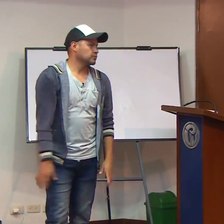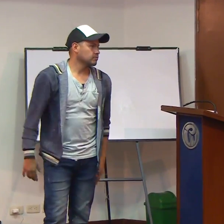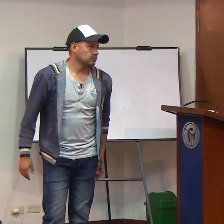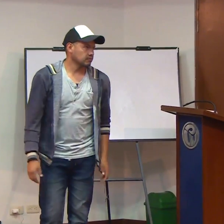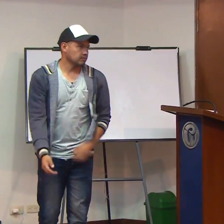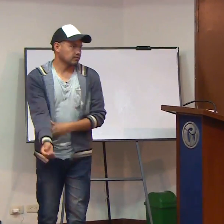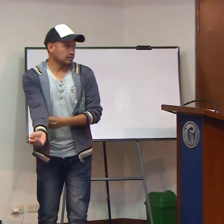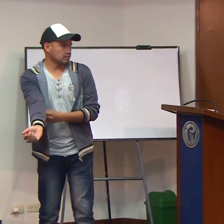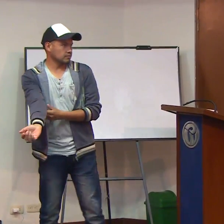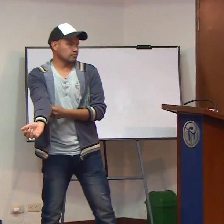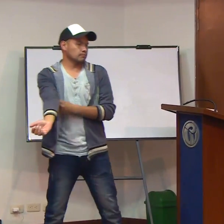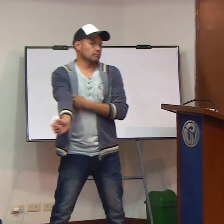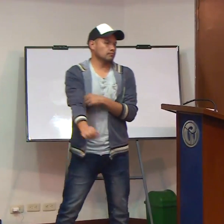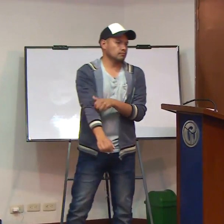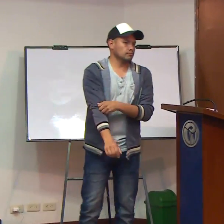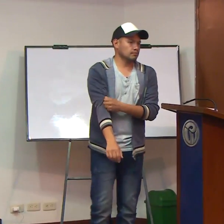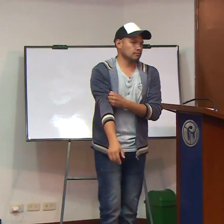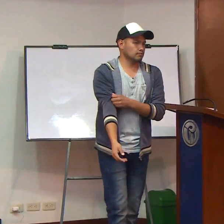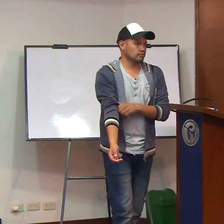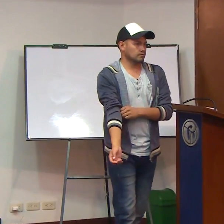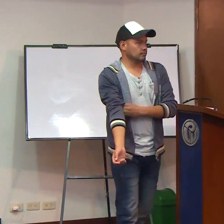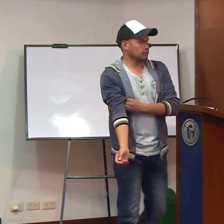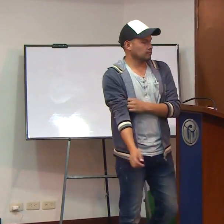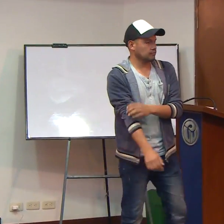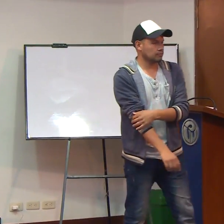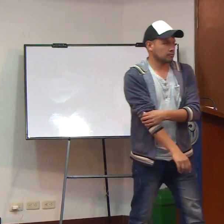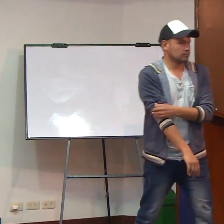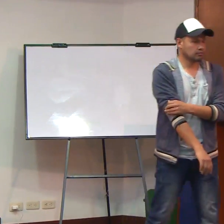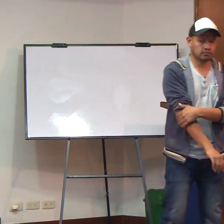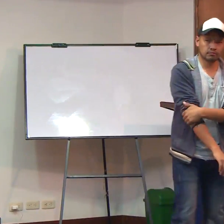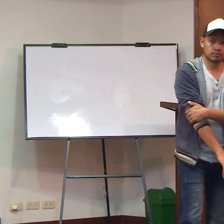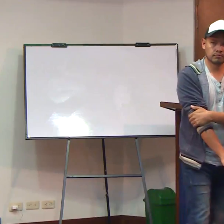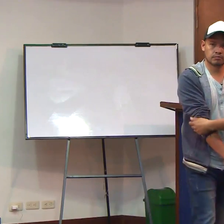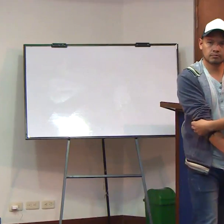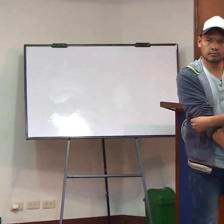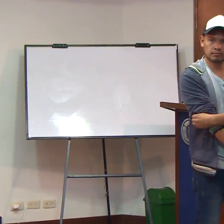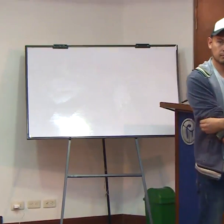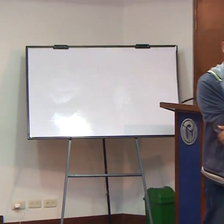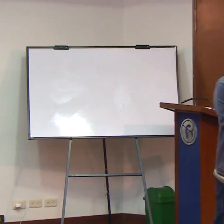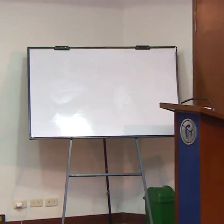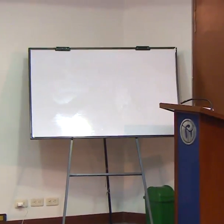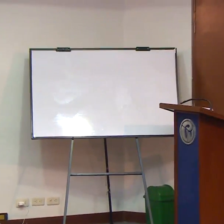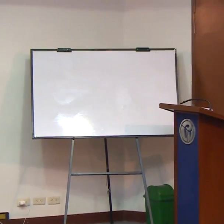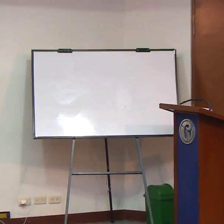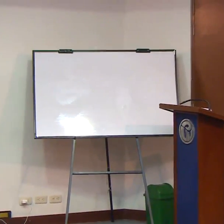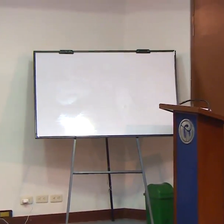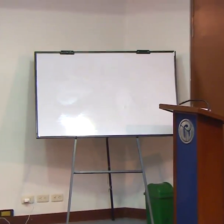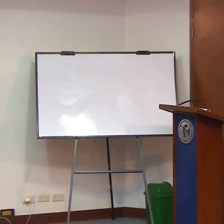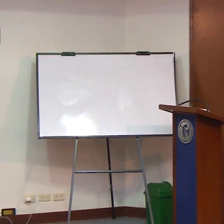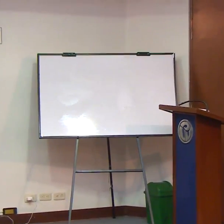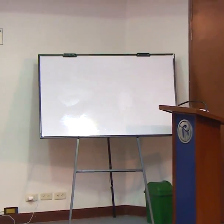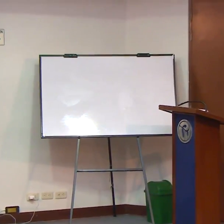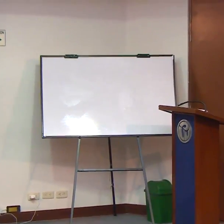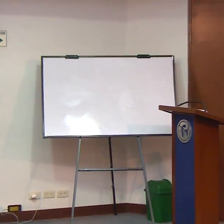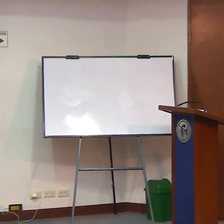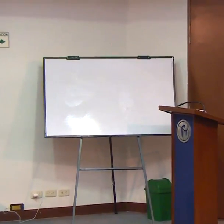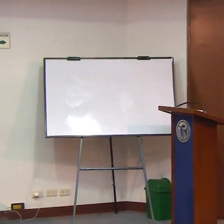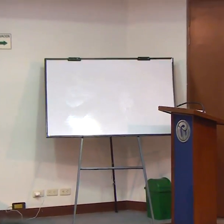en nuestra vida cotidiana? Entonces por eso mismo estamos o he participado en estas clases de movilizaciones para hacer reconocimiento a la persona sorda.